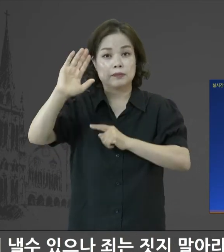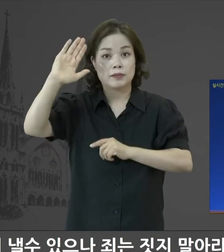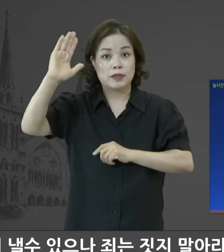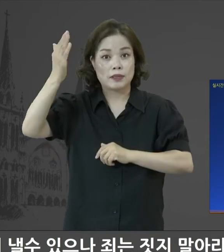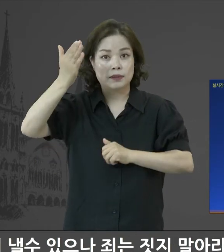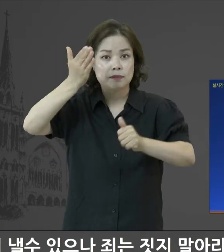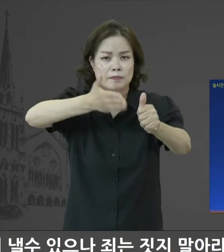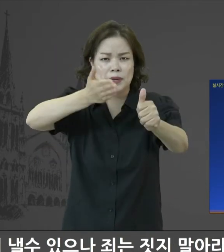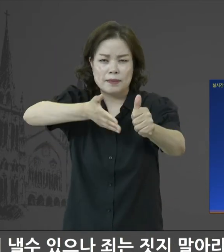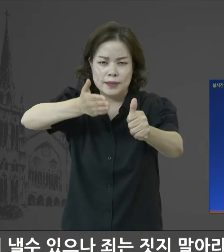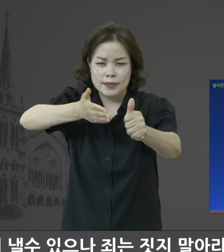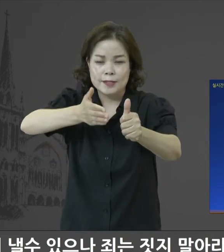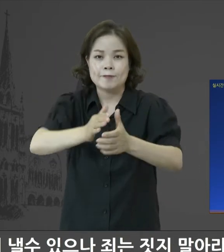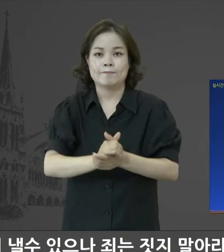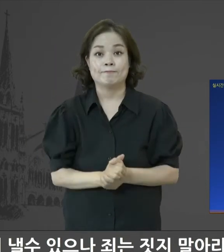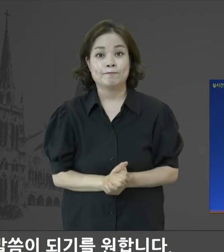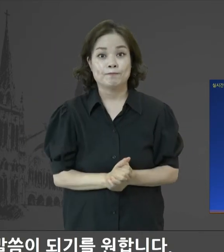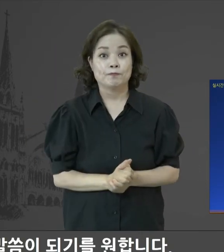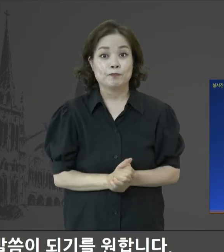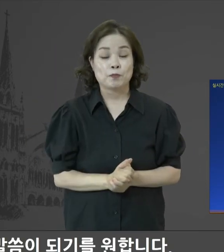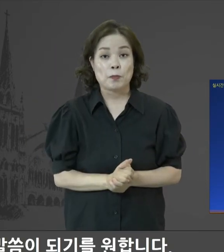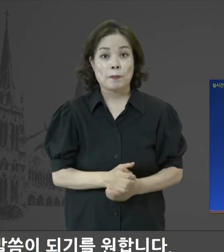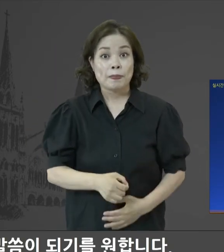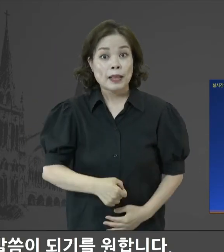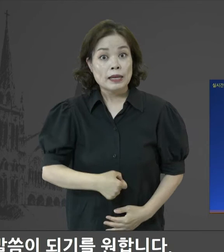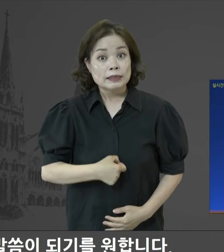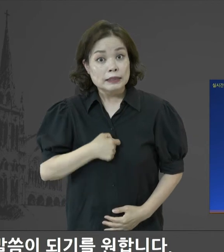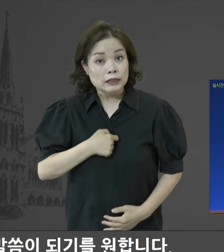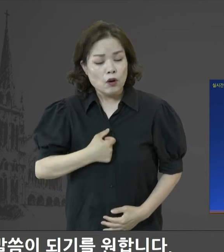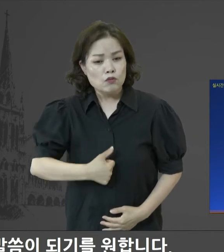되기를 원합니다. 의로운 분노를